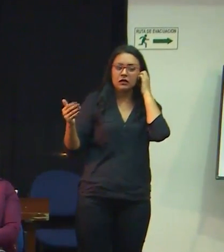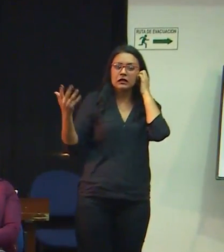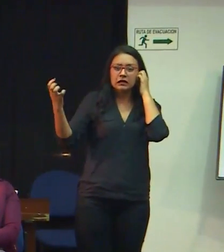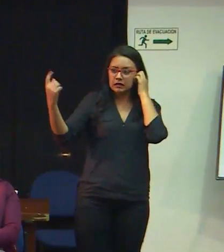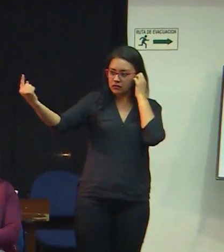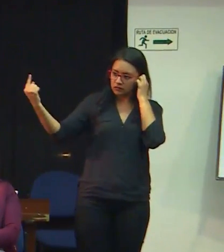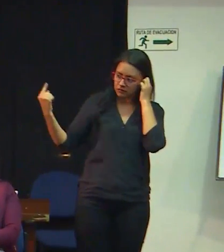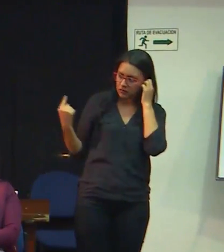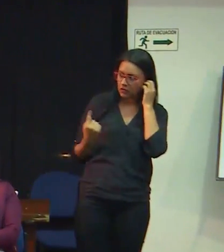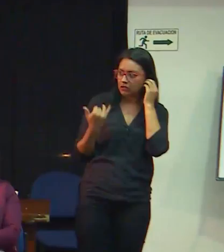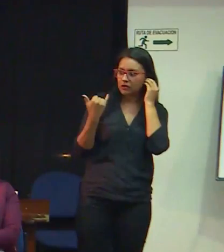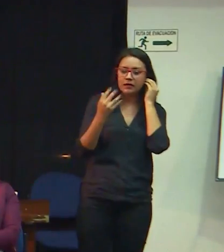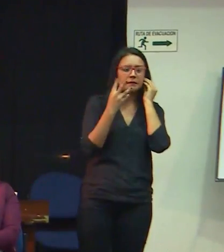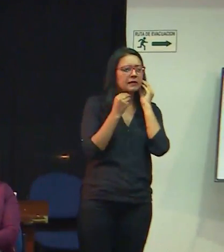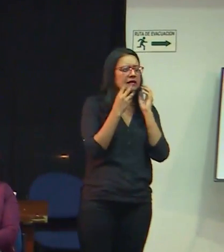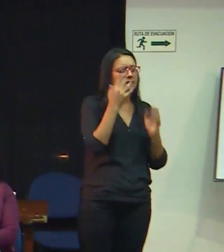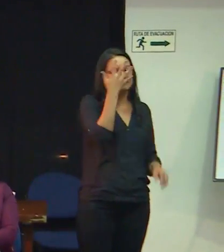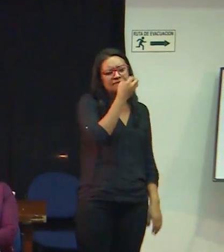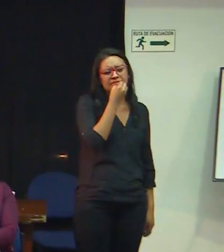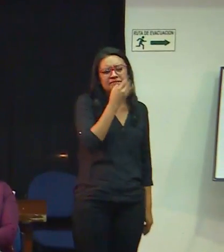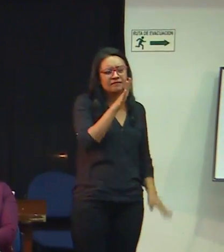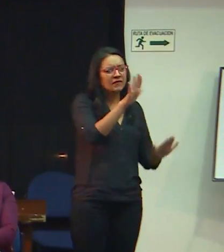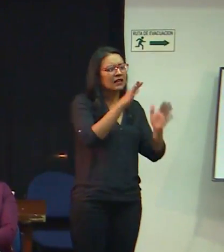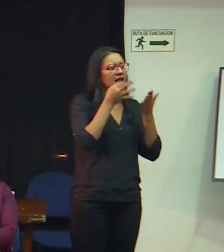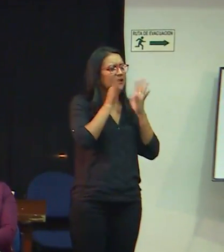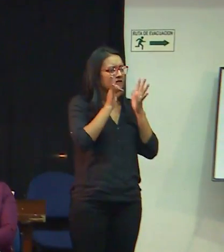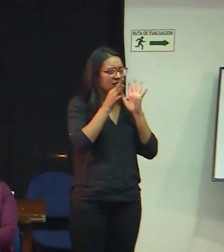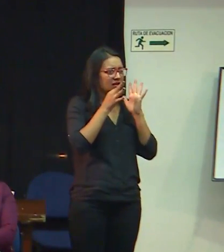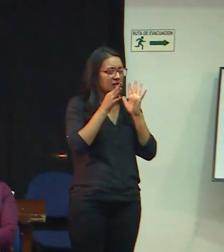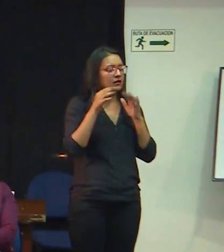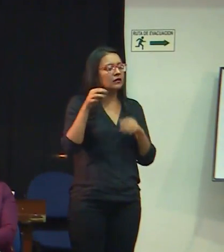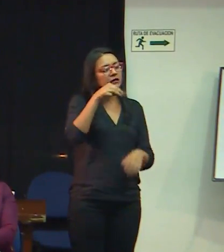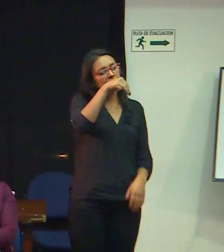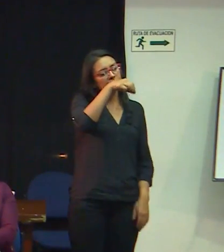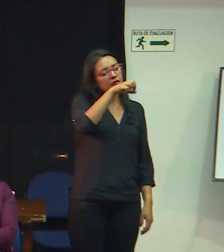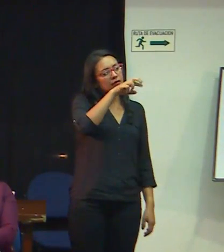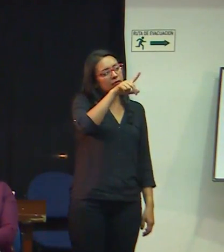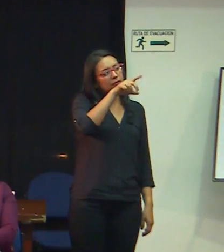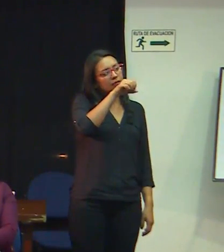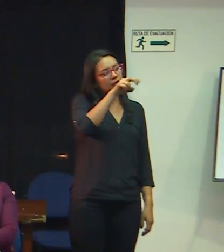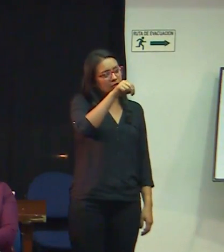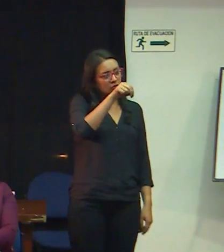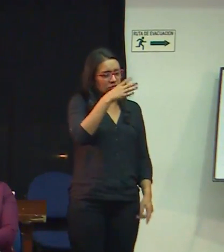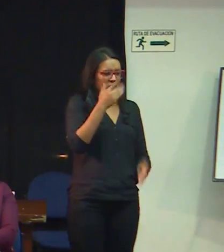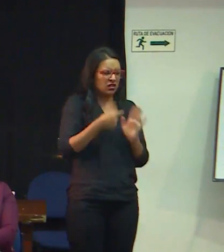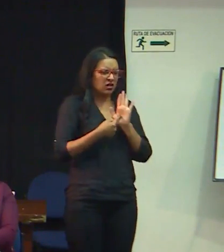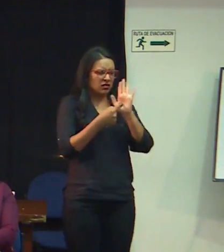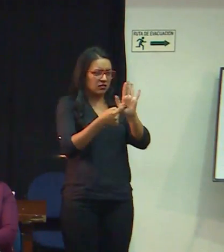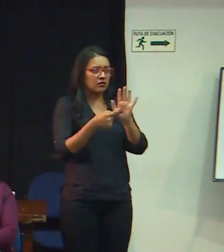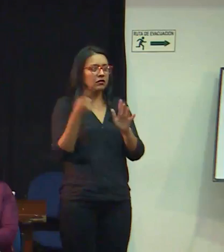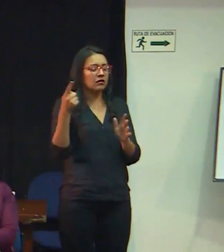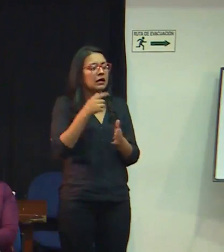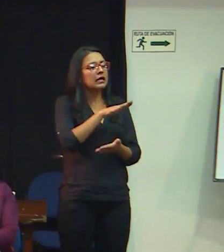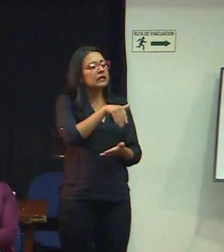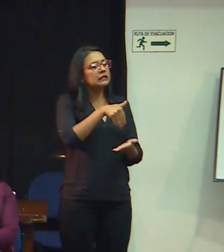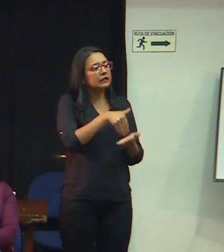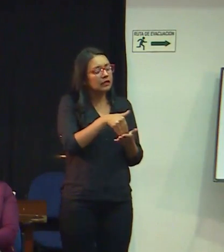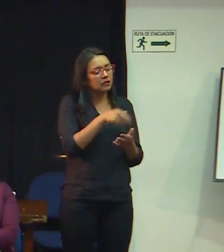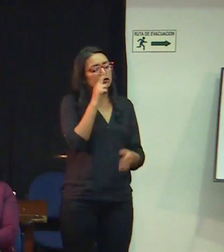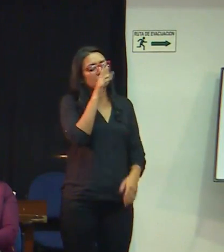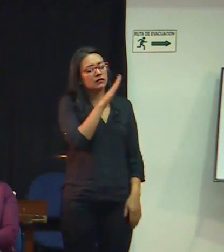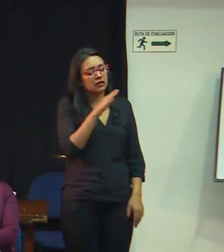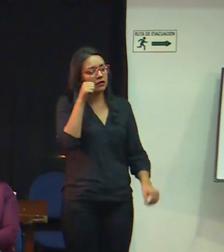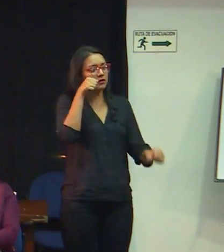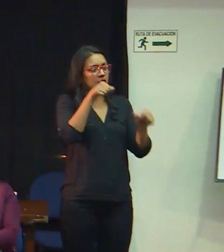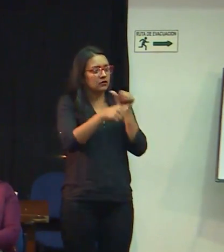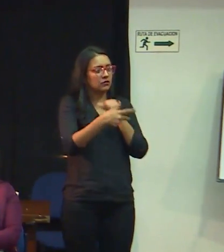que viniera hoy a esta experiencia tan linda de ustedes del café. Él es Marlon, se va a presentar ahorita, que es del Centro Nacional de Memoria Histórica